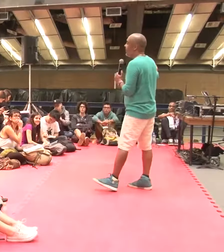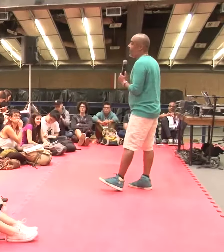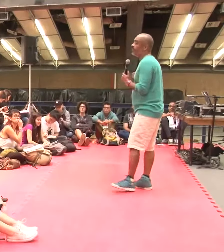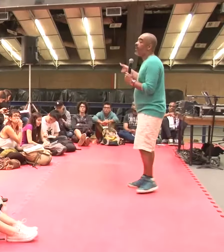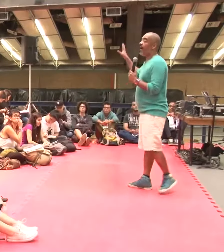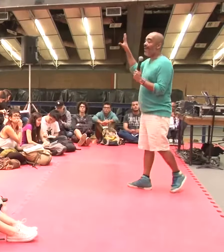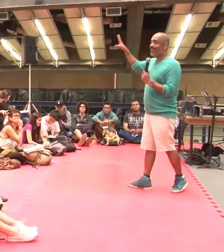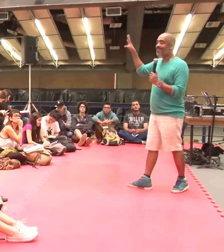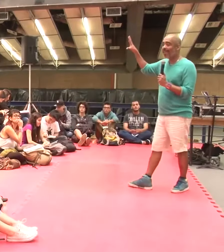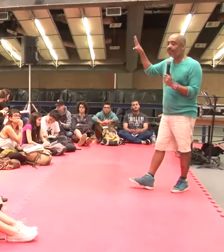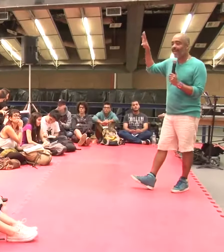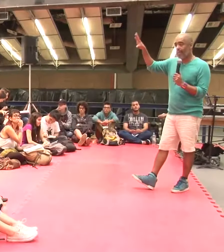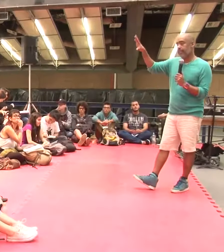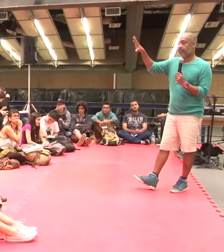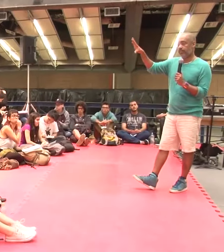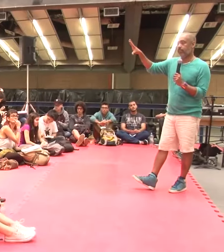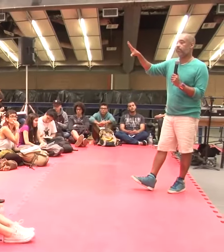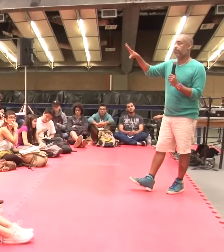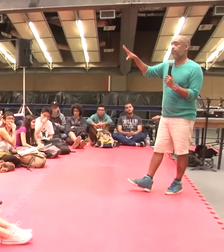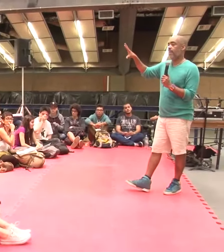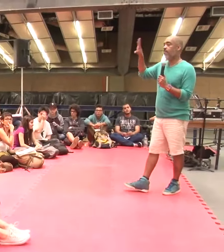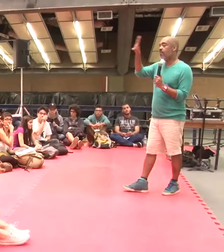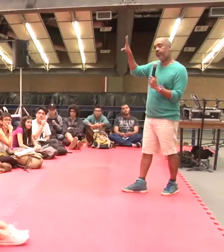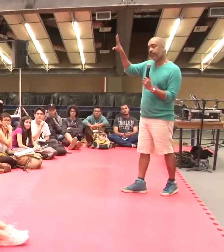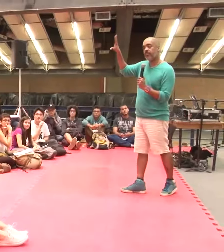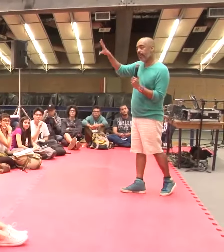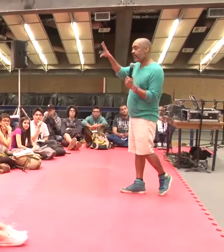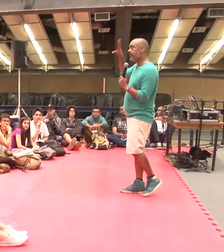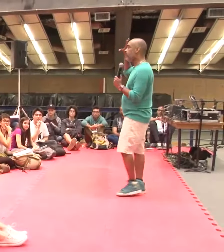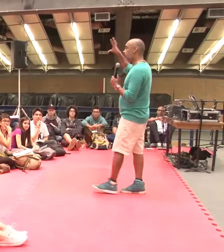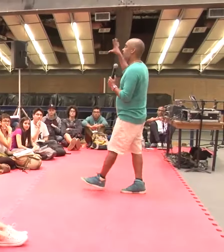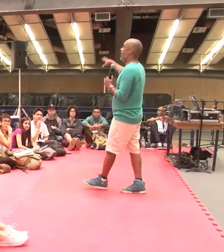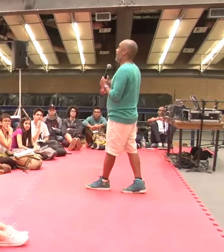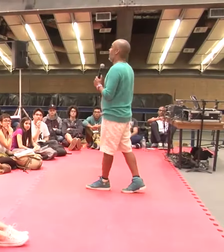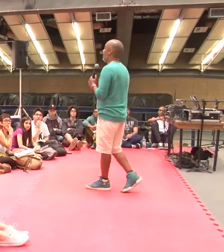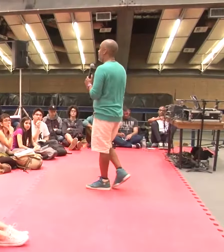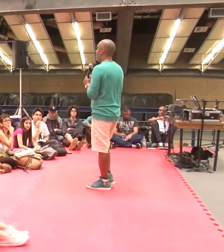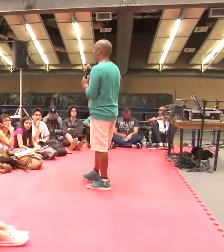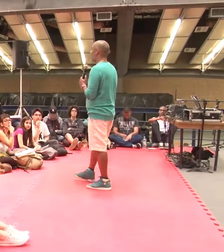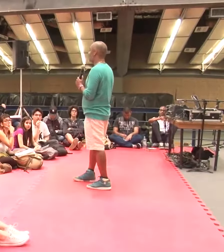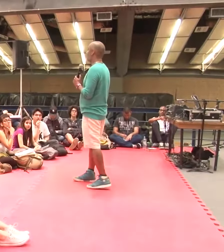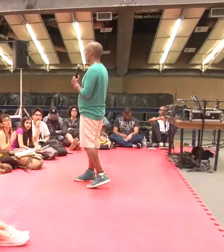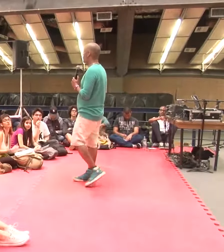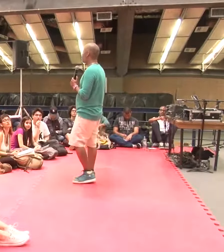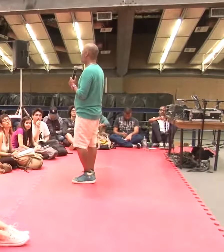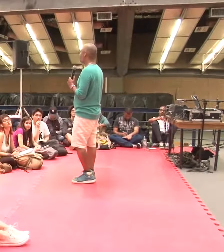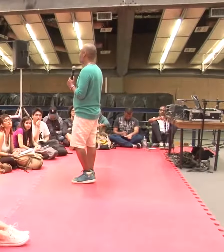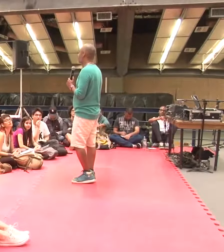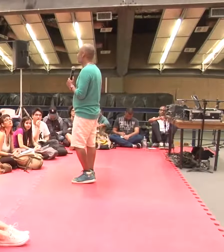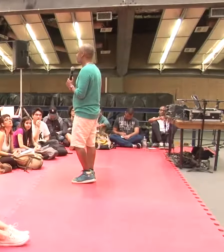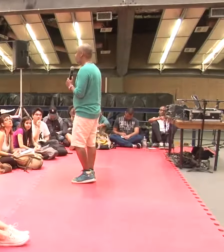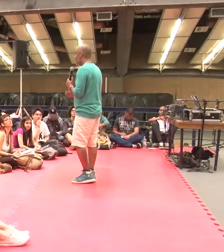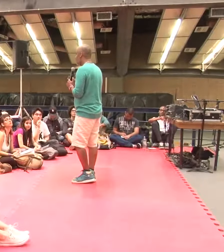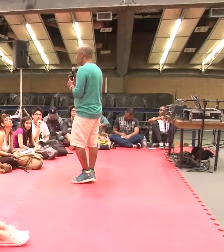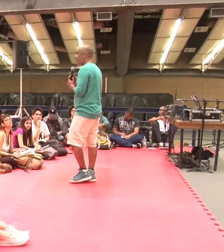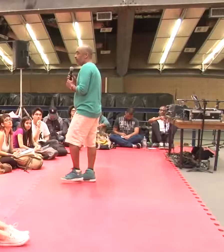obras literárias. A Redenção de Kant é muito facilmente identificada por essas